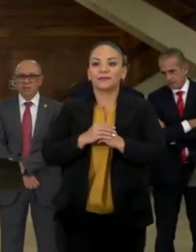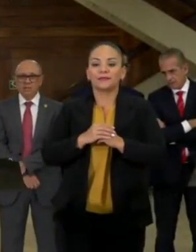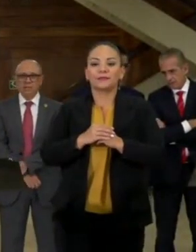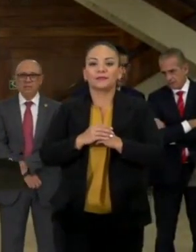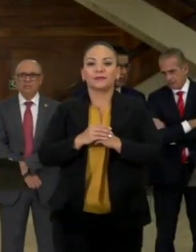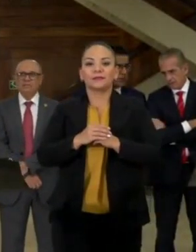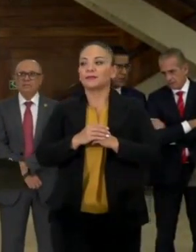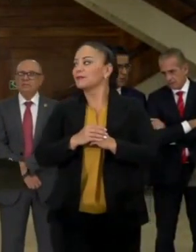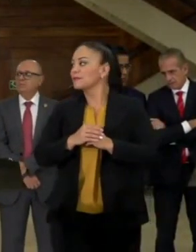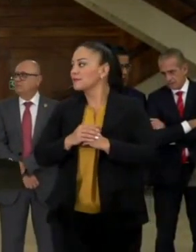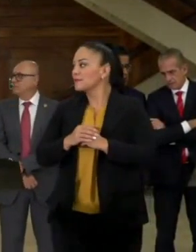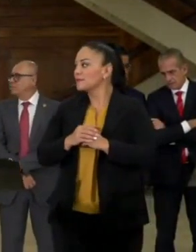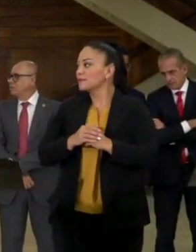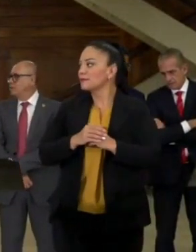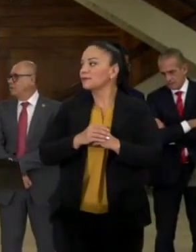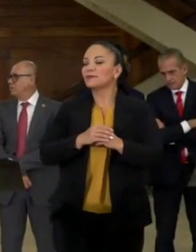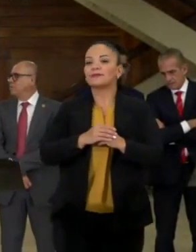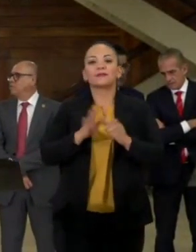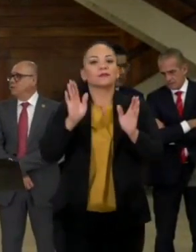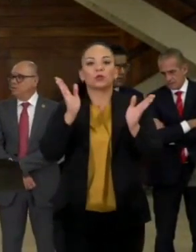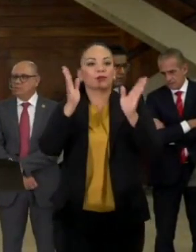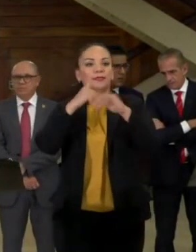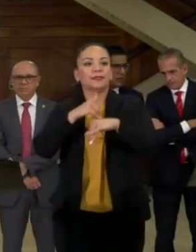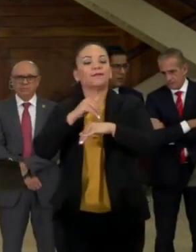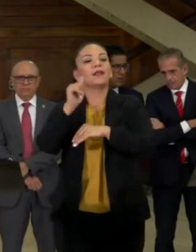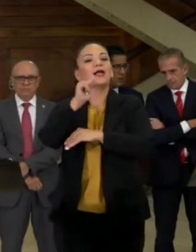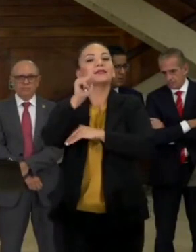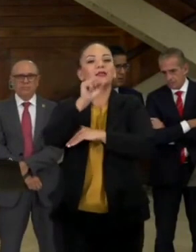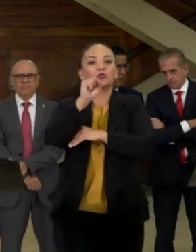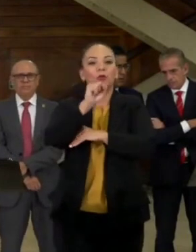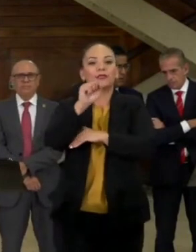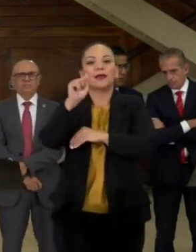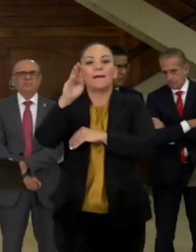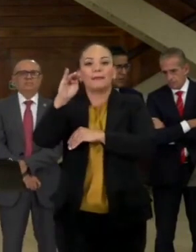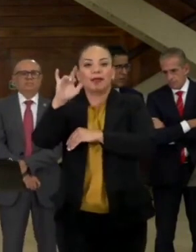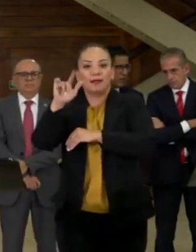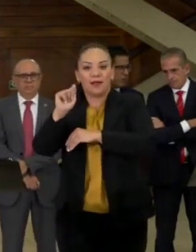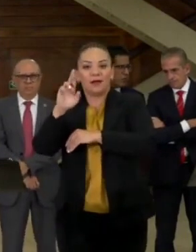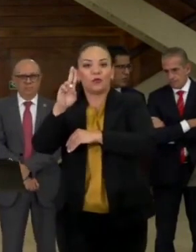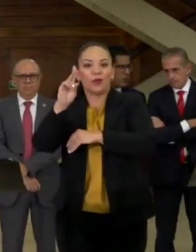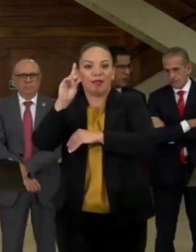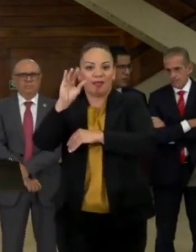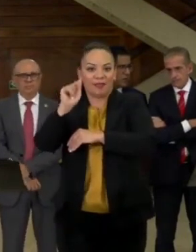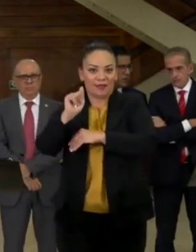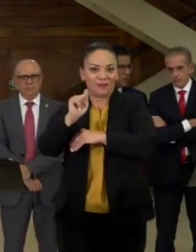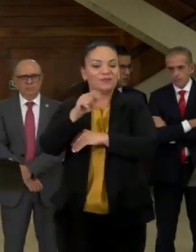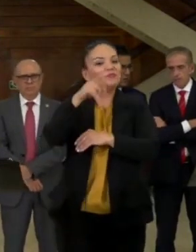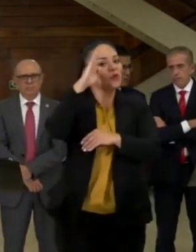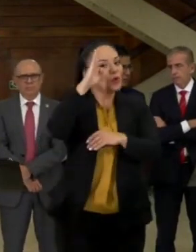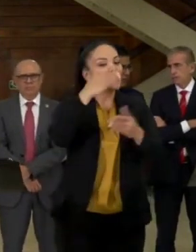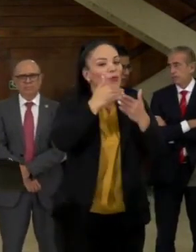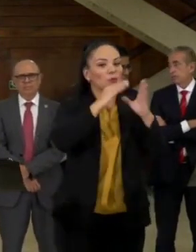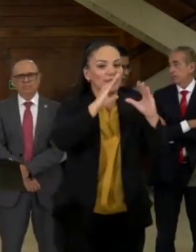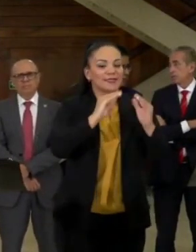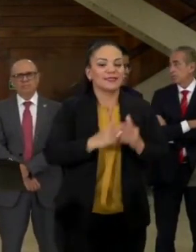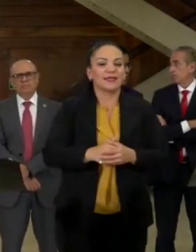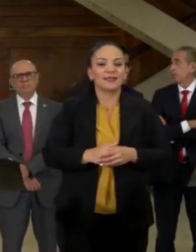¿Tiene pregunta? Vamos con Alessandro Solís, de Amelia Rueda. Hola, buenas